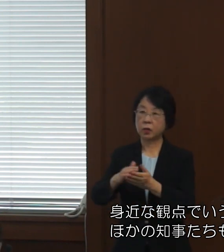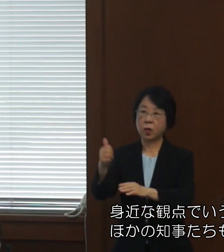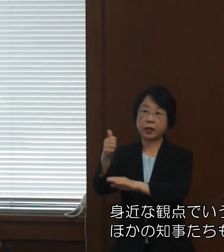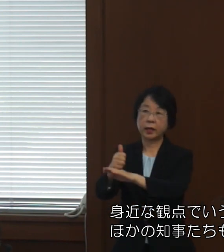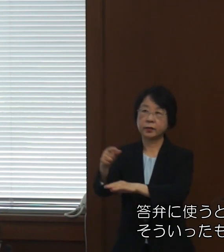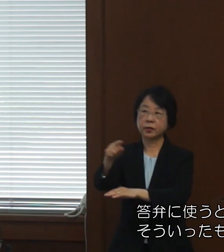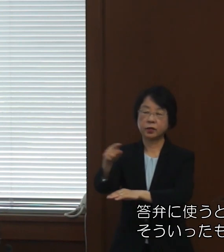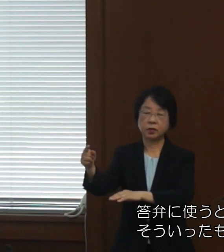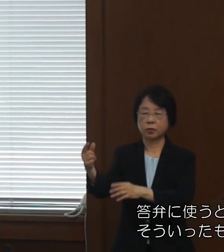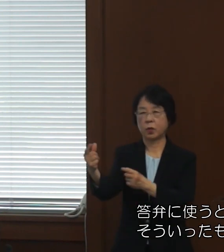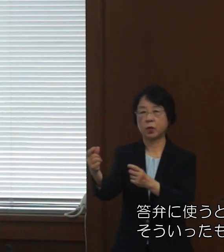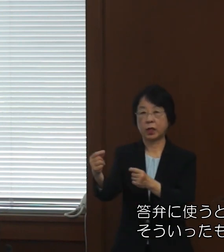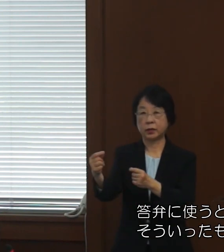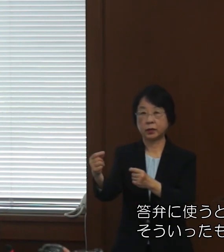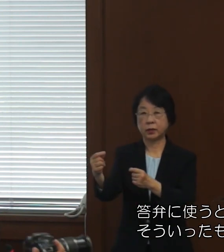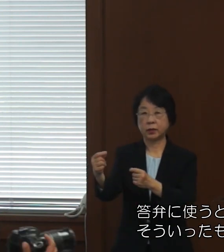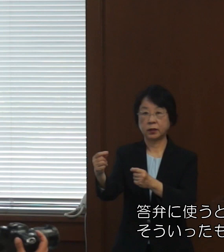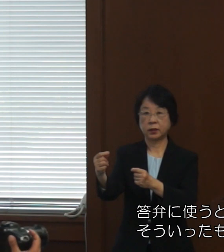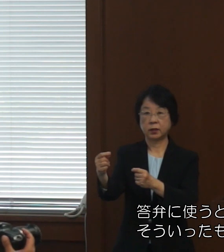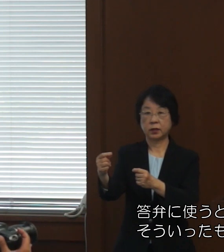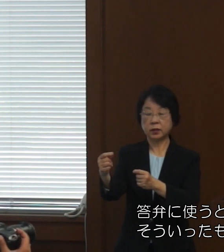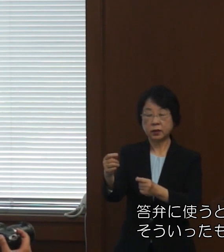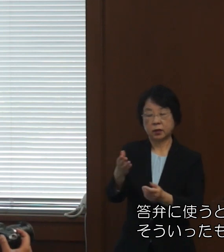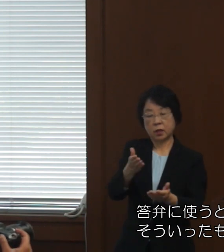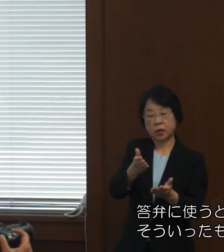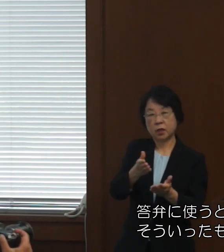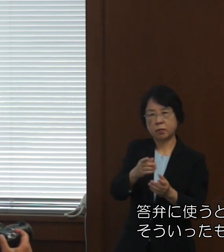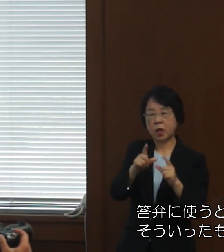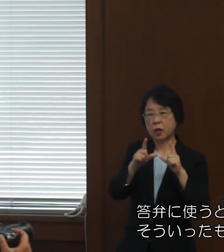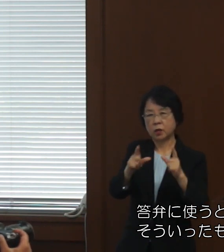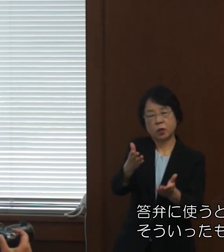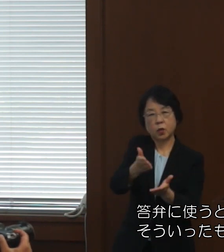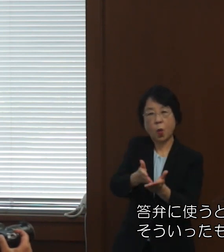も答弁に使うとか